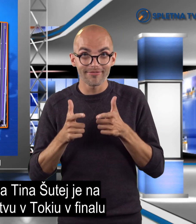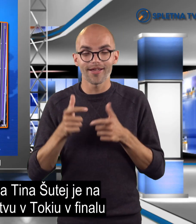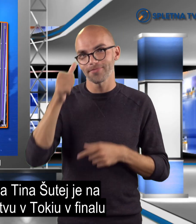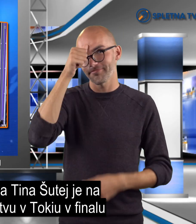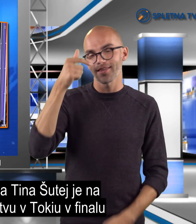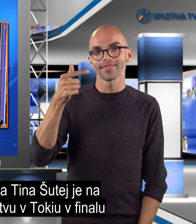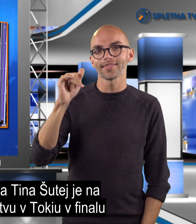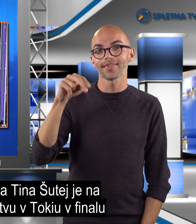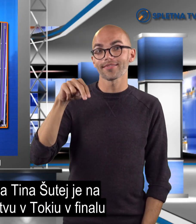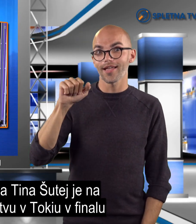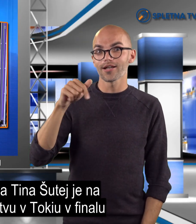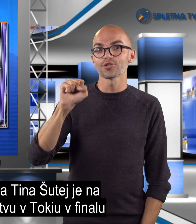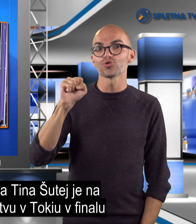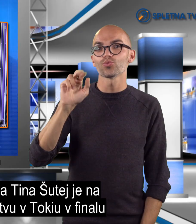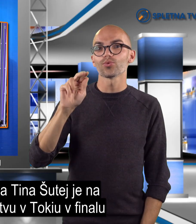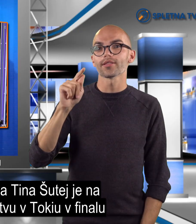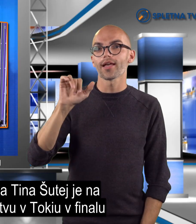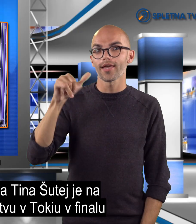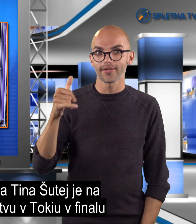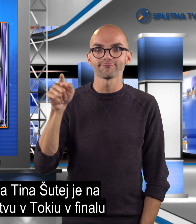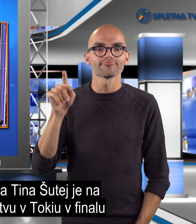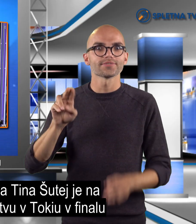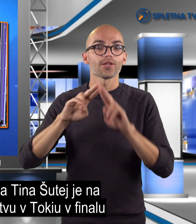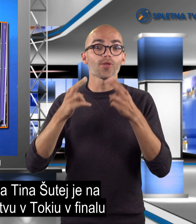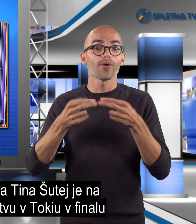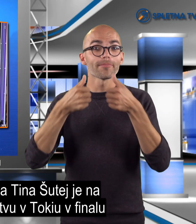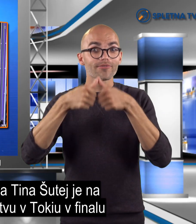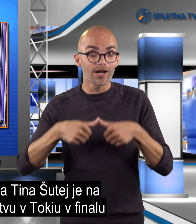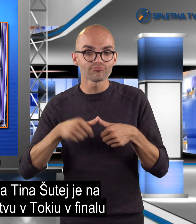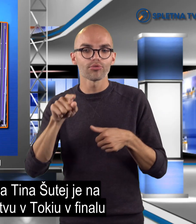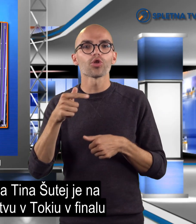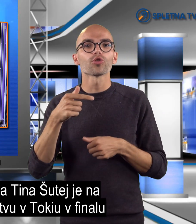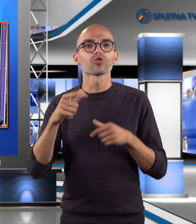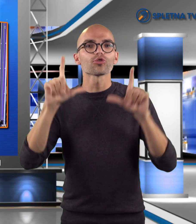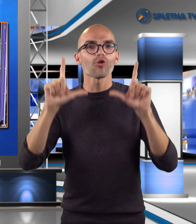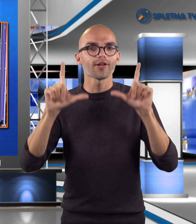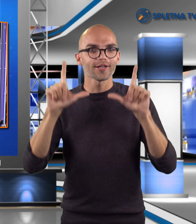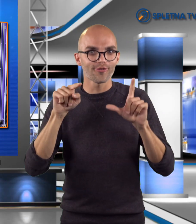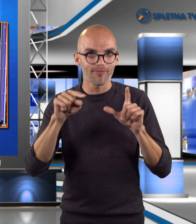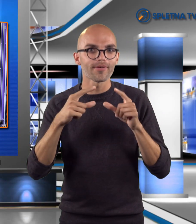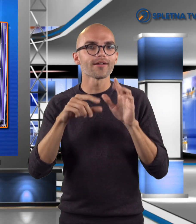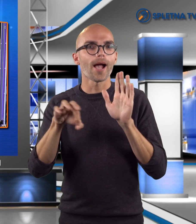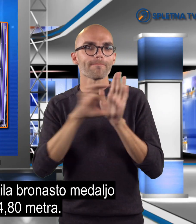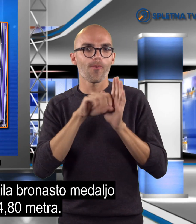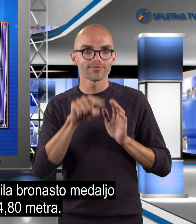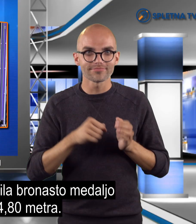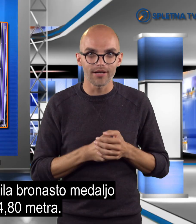Slovenska atletinja Tina Šutej je na svetovnem prvenstvu v Tokiu v finalu skoka s palico osvojila